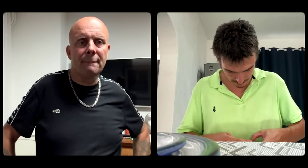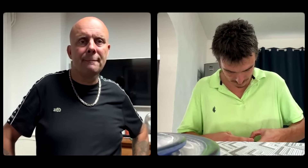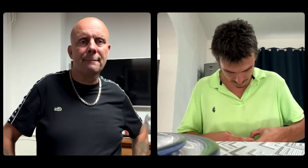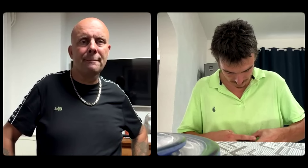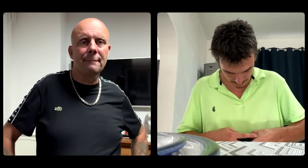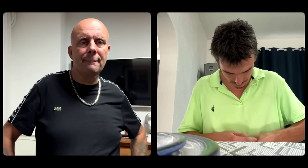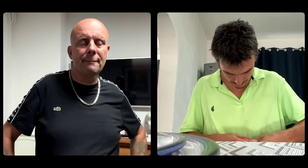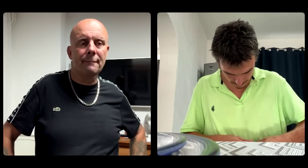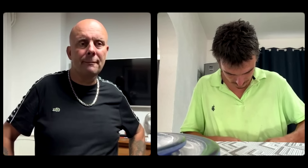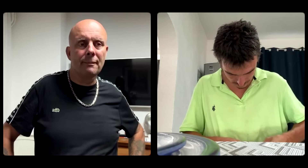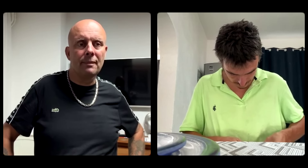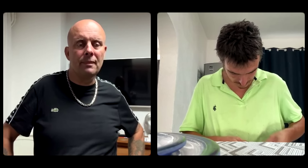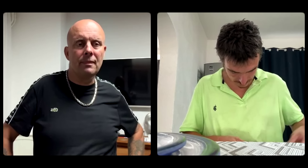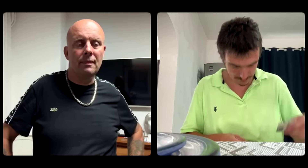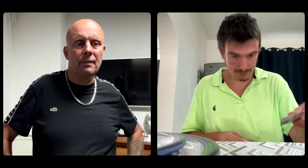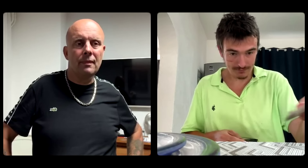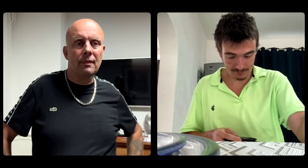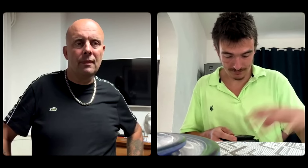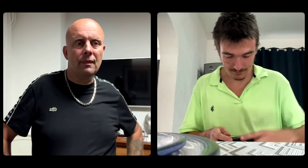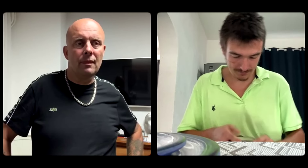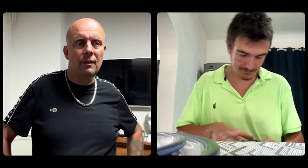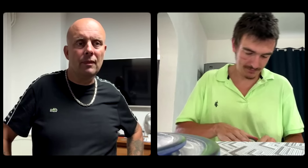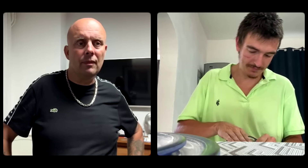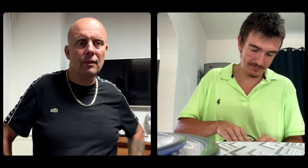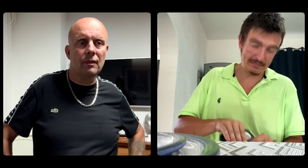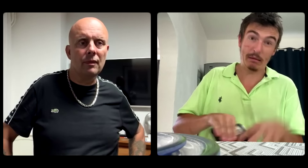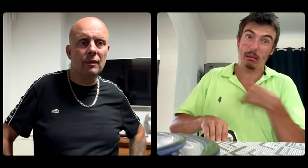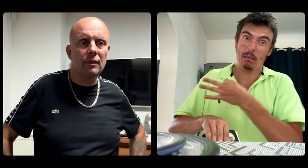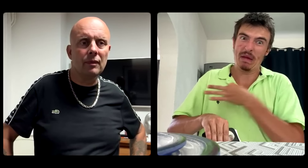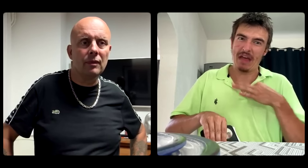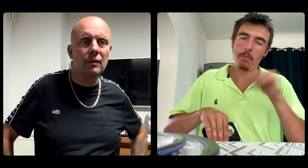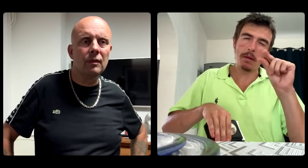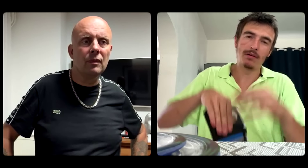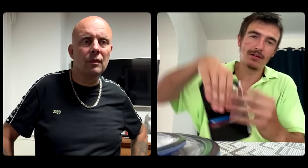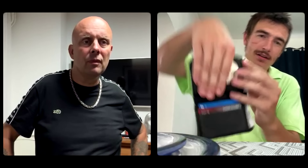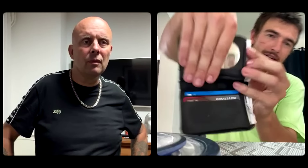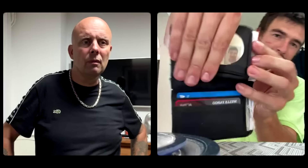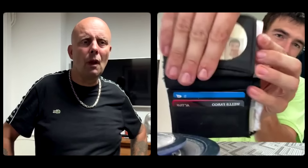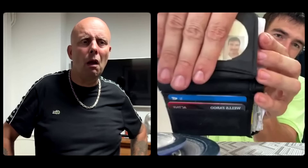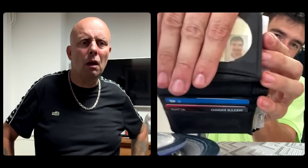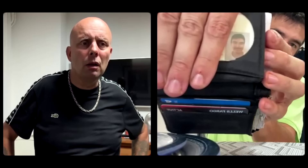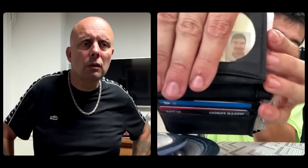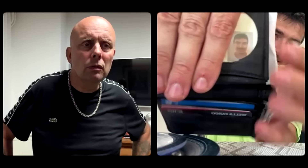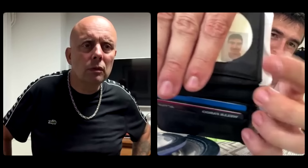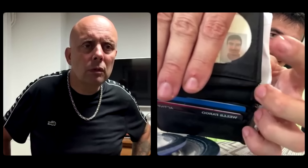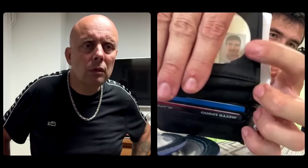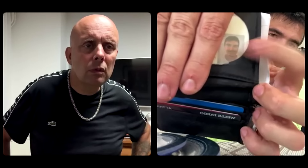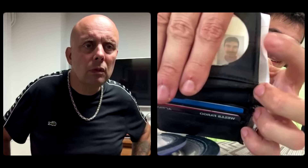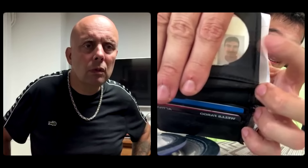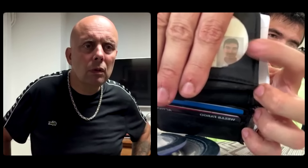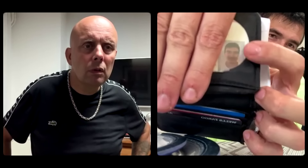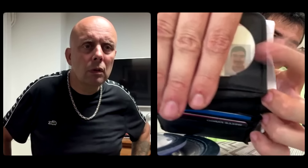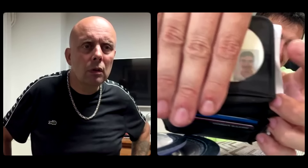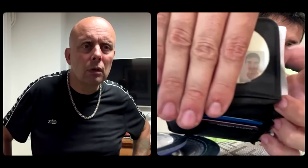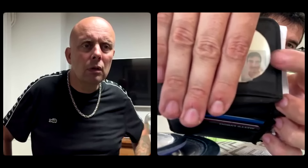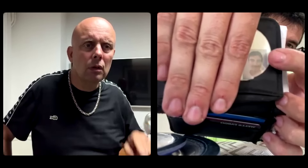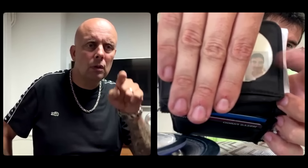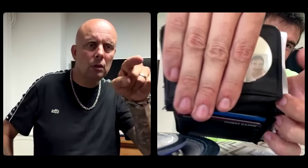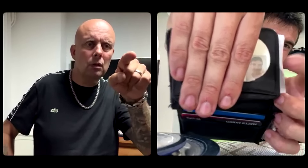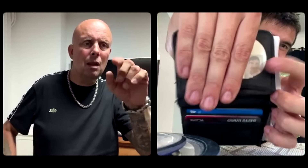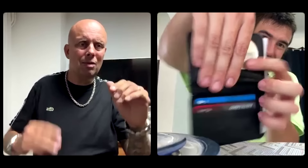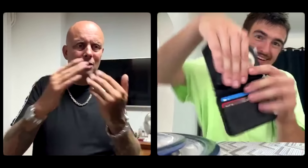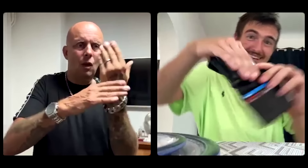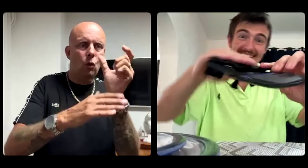Nee, oké, okay, maar wel één ding en dat is die ene ding. Dat weet ik al. 6 maanden. Dat hoeft niet.